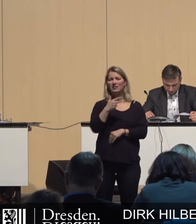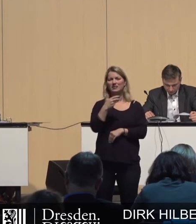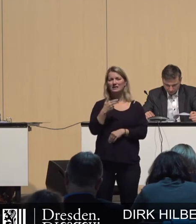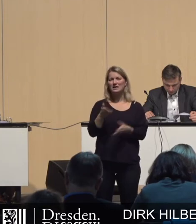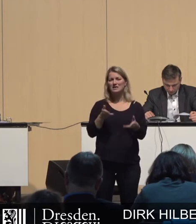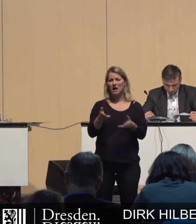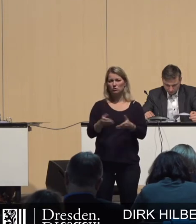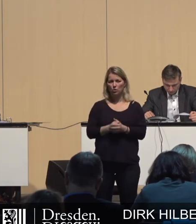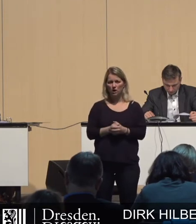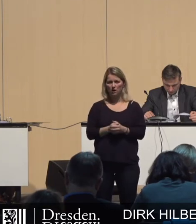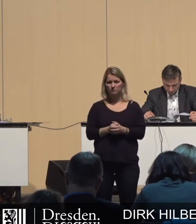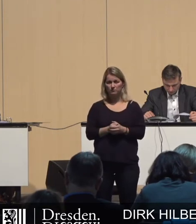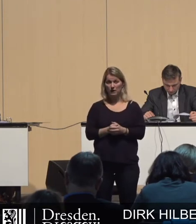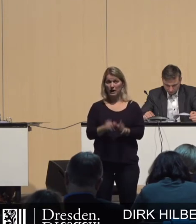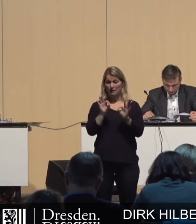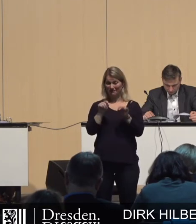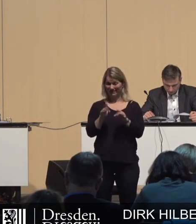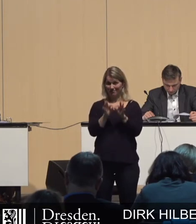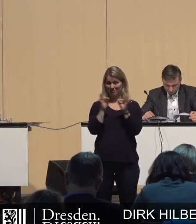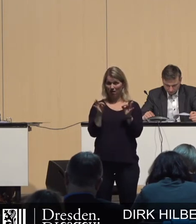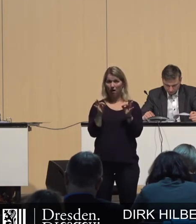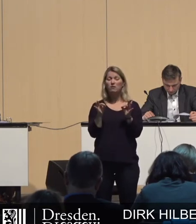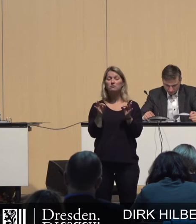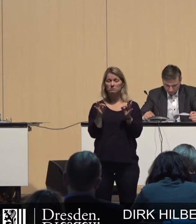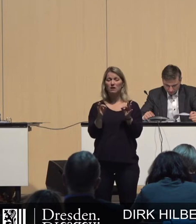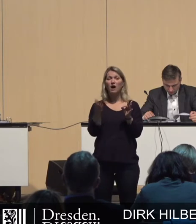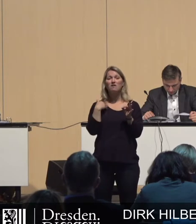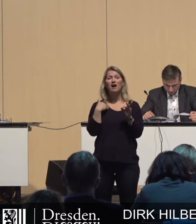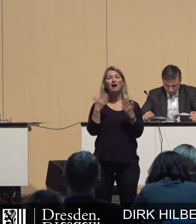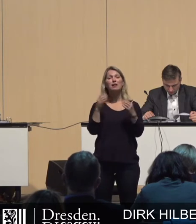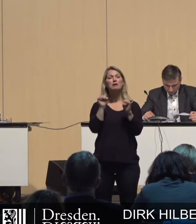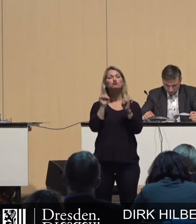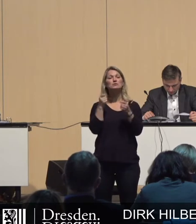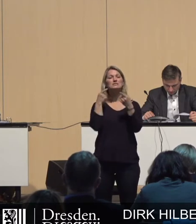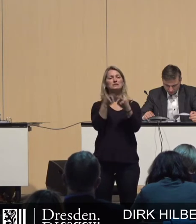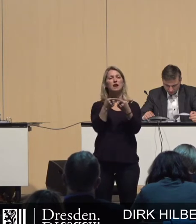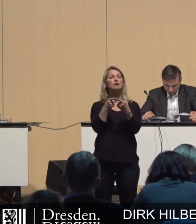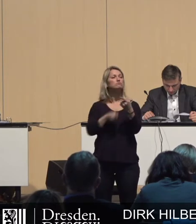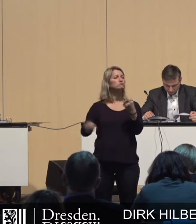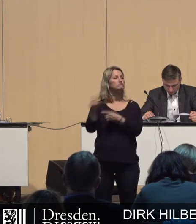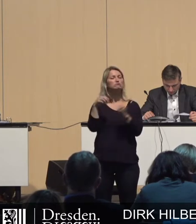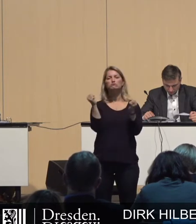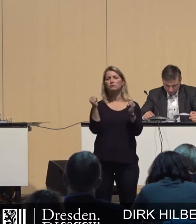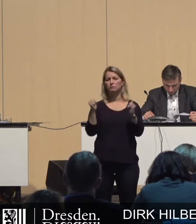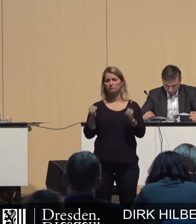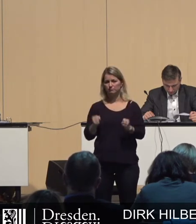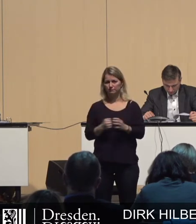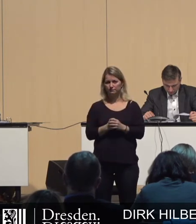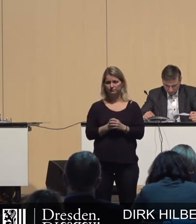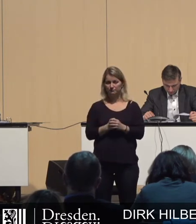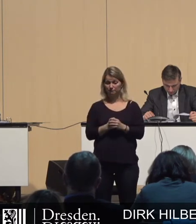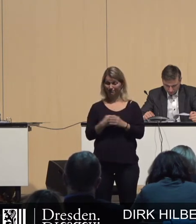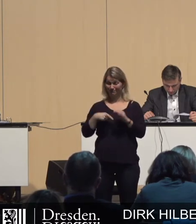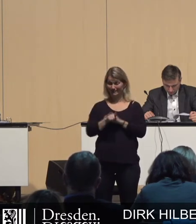Tag hat der Rat mit großer Mehrheit die Fortschreibung der Klimaschutzziele beschlossen. Dort heißt es unter Punkt